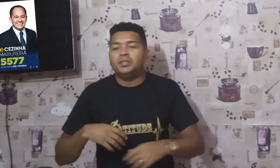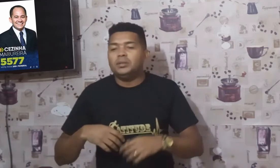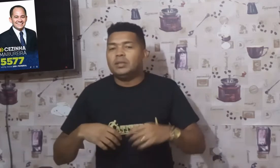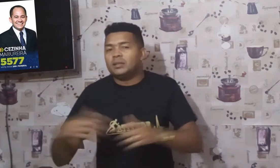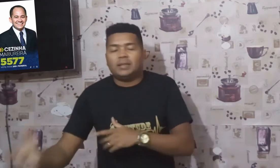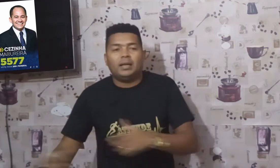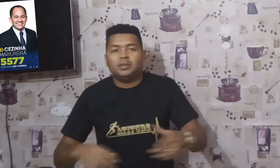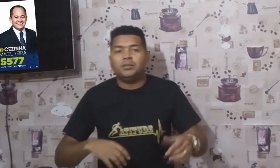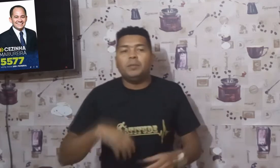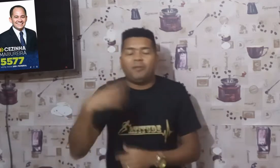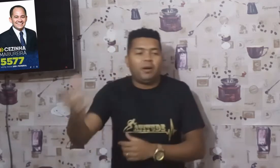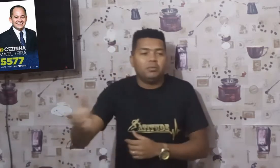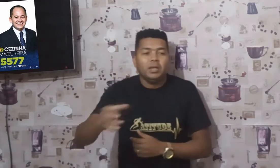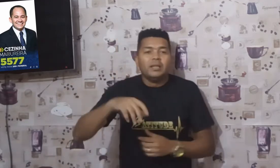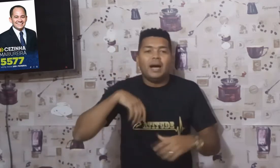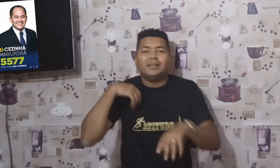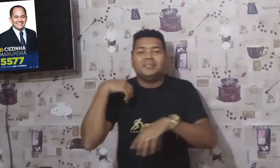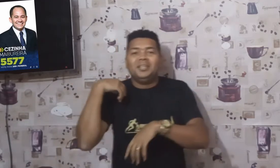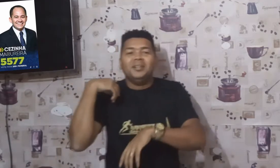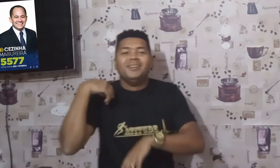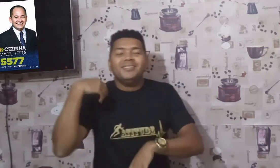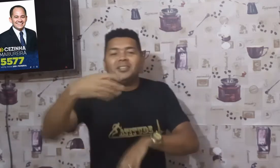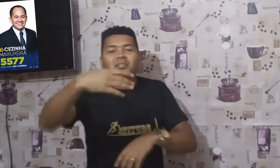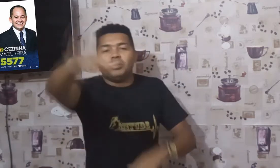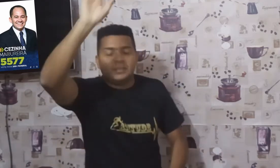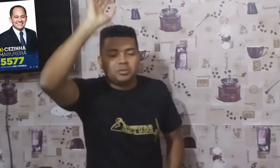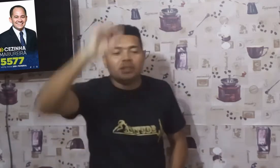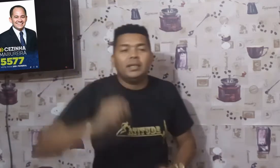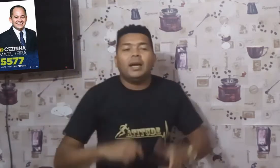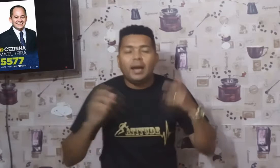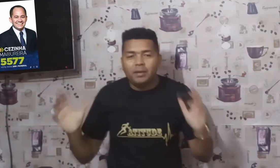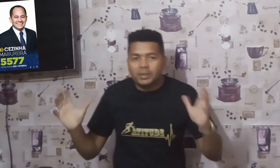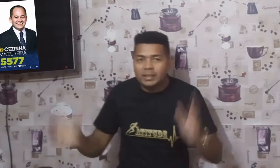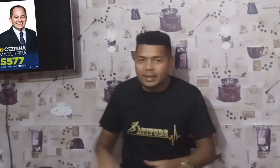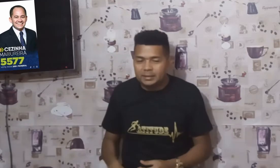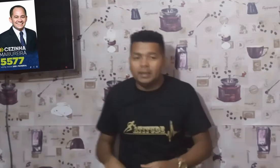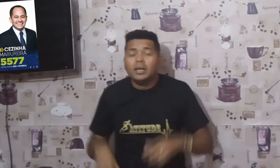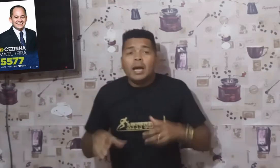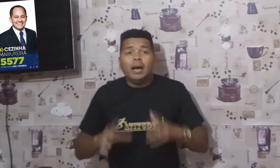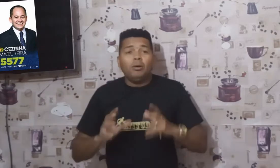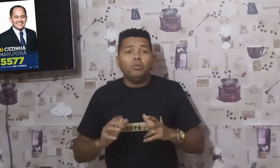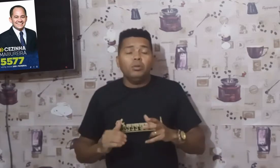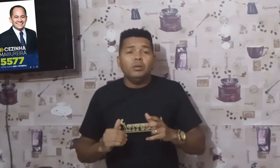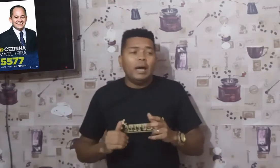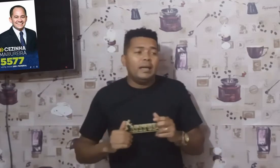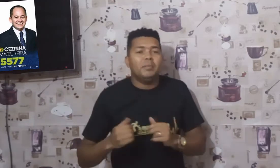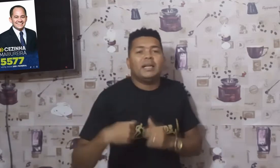de dançar, de ir para a faculdade, de todas essas coisas aí, que você entende, tá? A liberdade